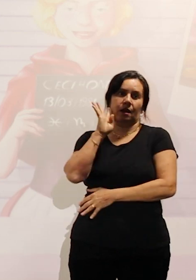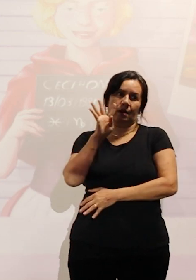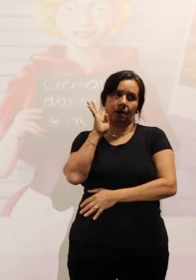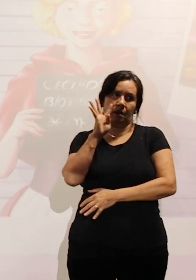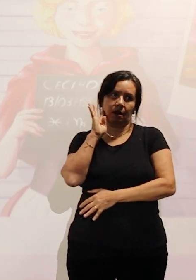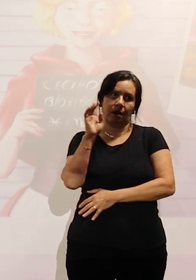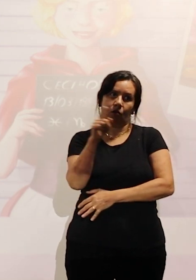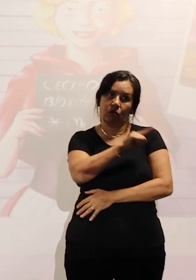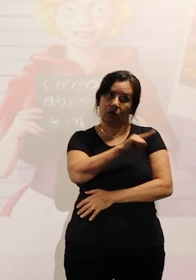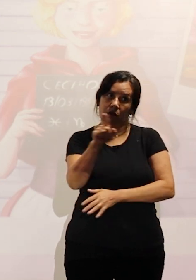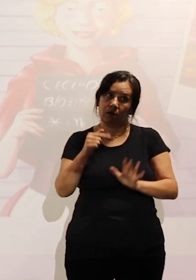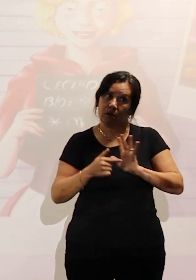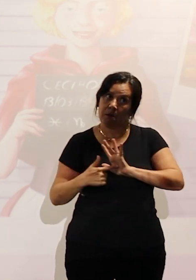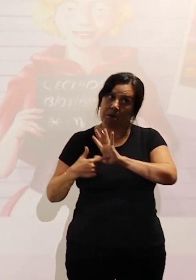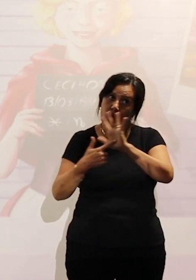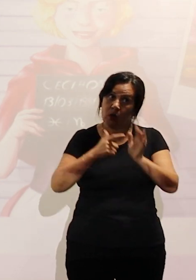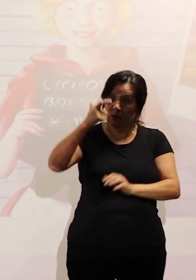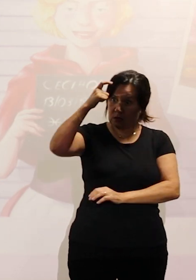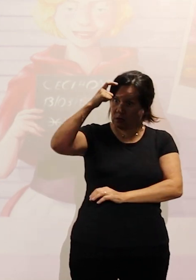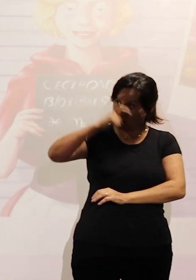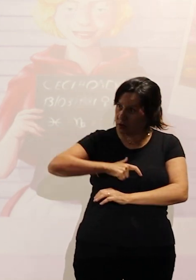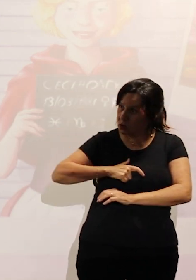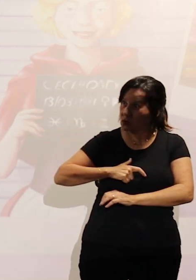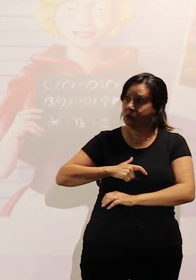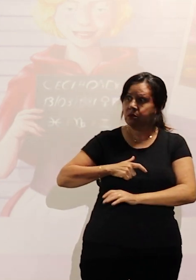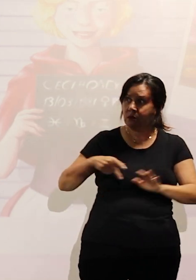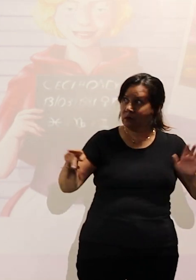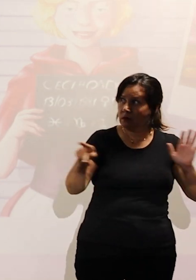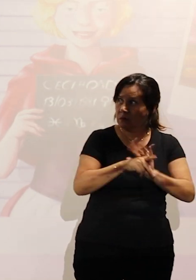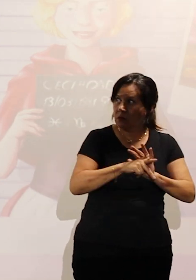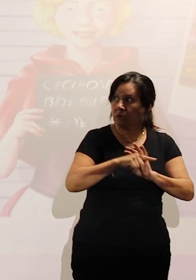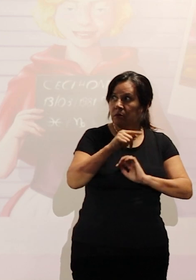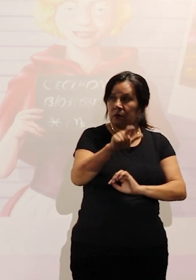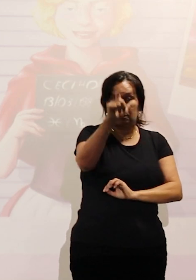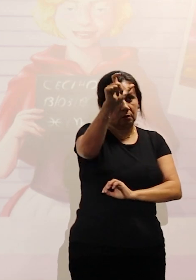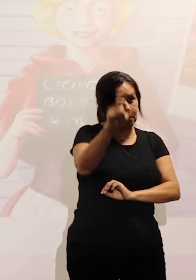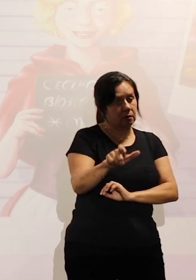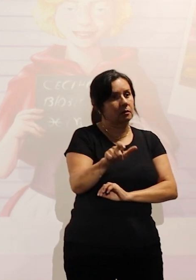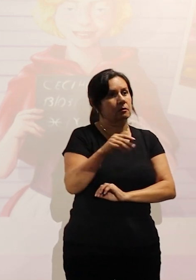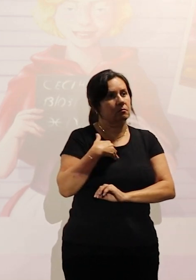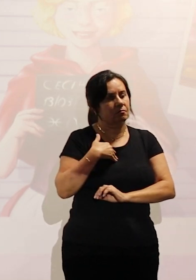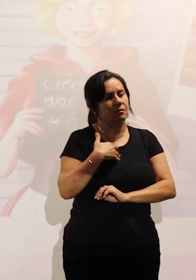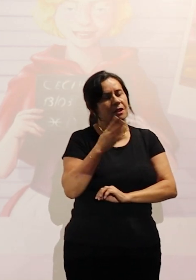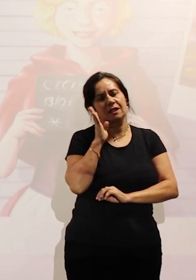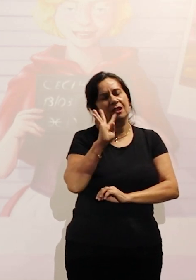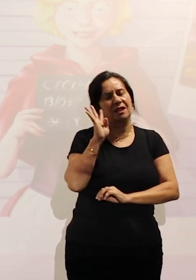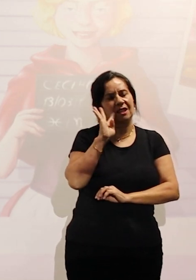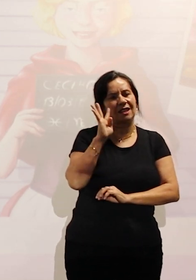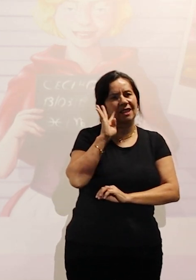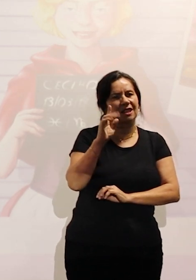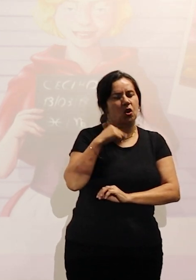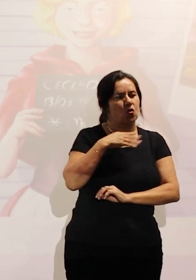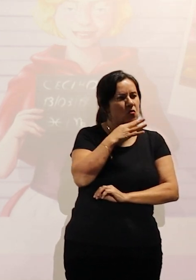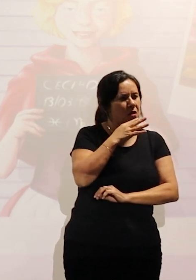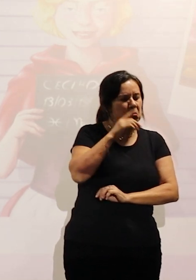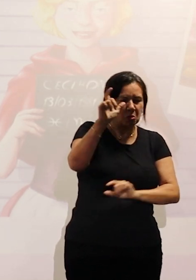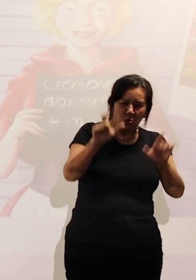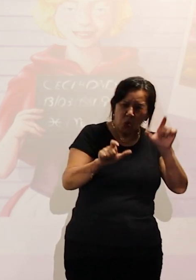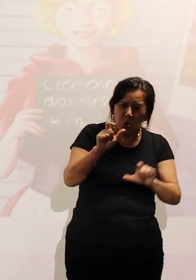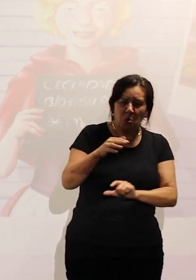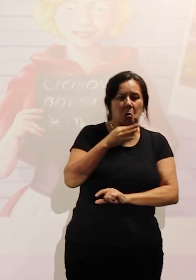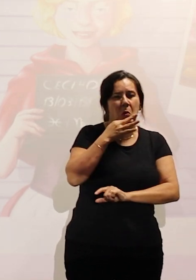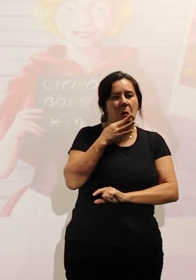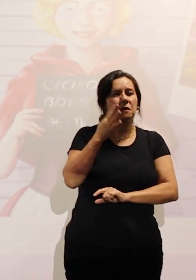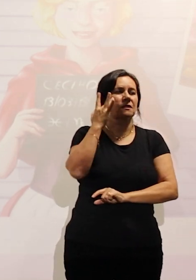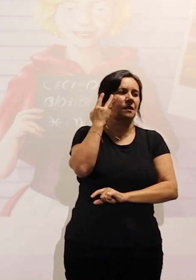Artist, a gente mostra um pouco da gente para as pessoas, e isso gera uma coisa legal, porque as pessoas gostam de conhecer um pouco o